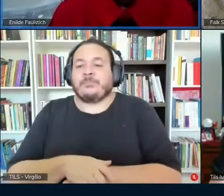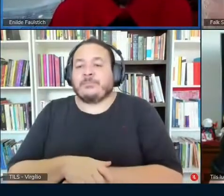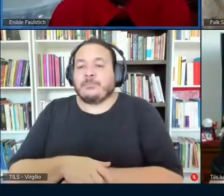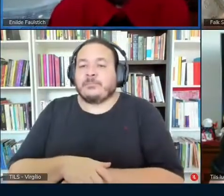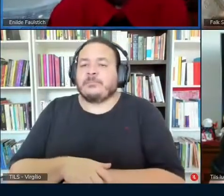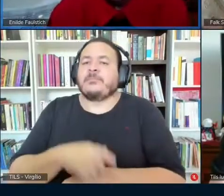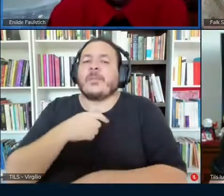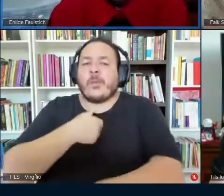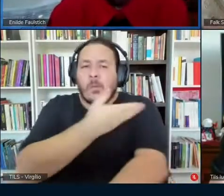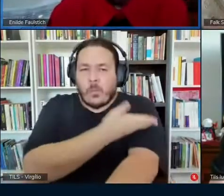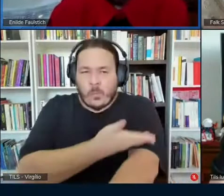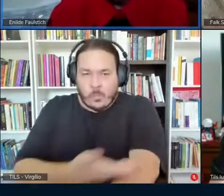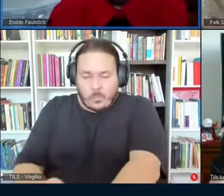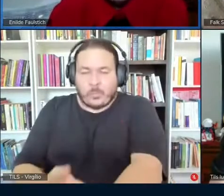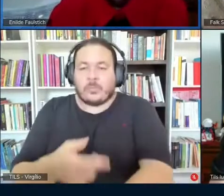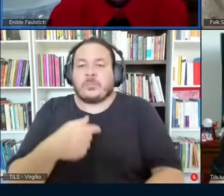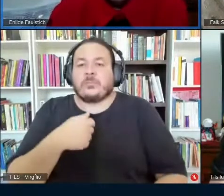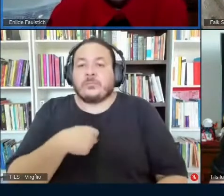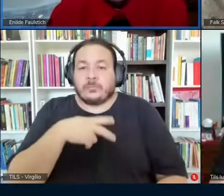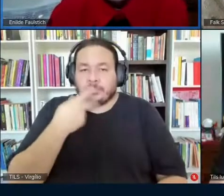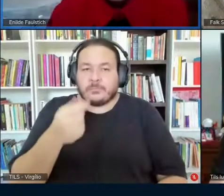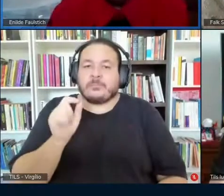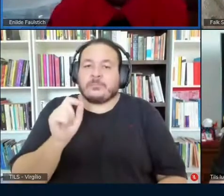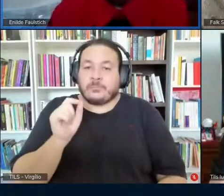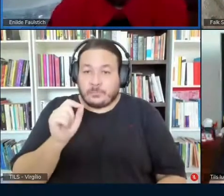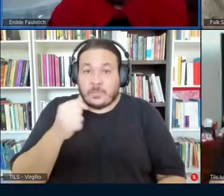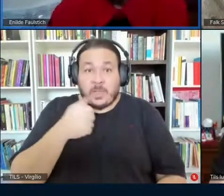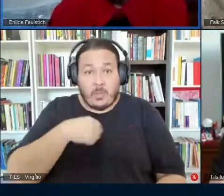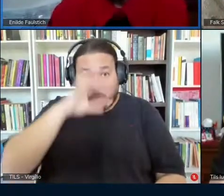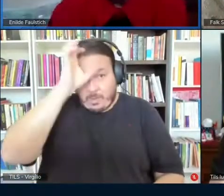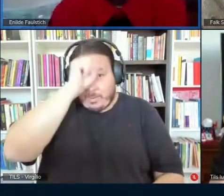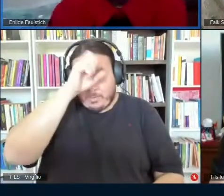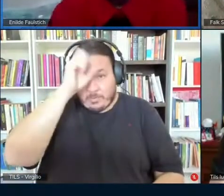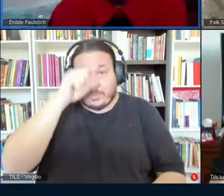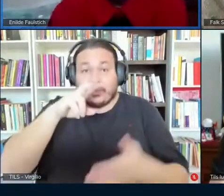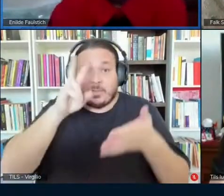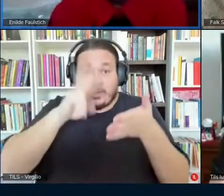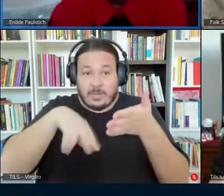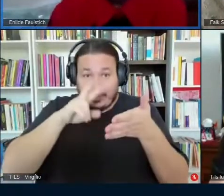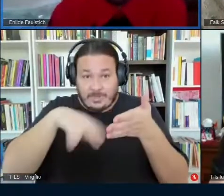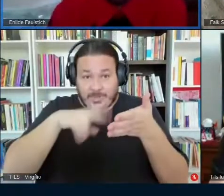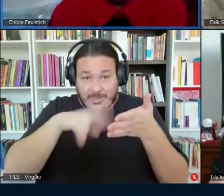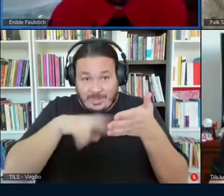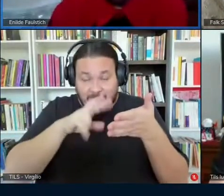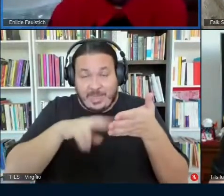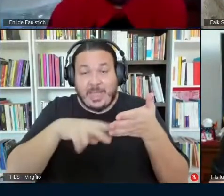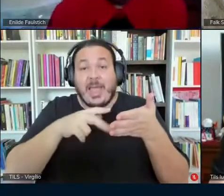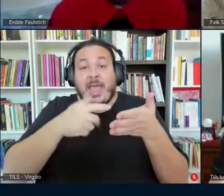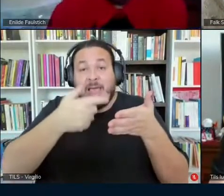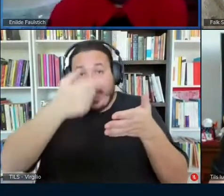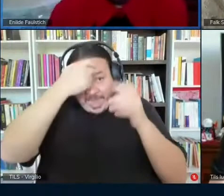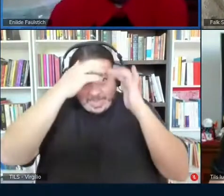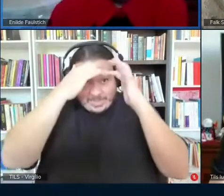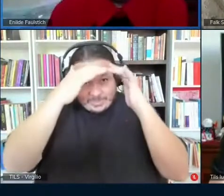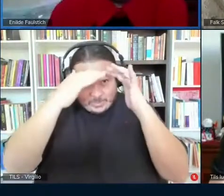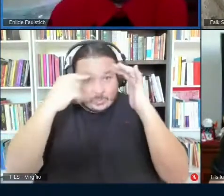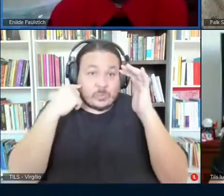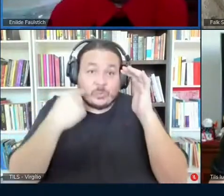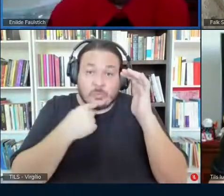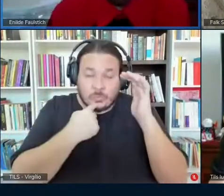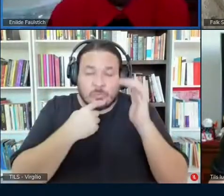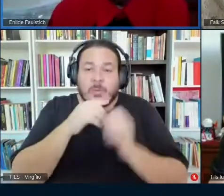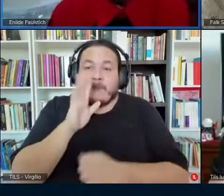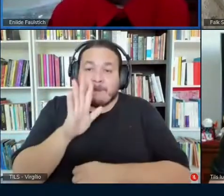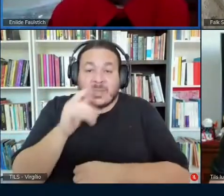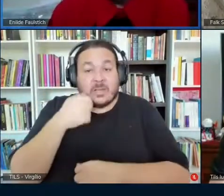Eu costumo dizer que eu aprendi a ler a cabeça dos surdos. Mas eu estou vendo